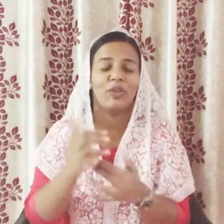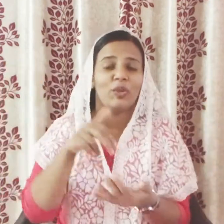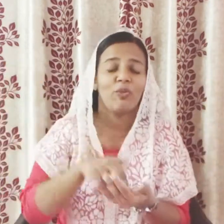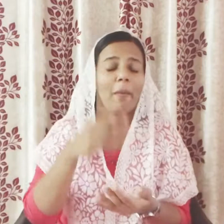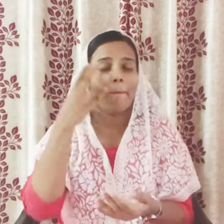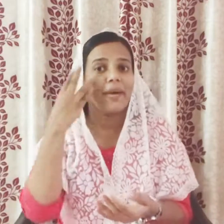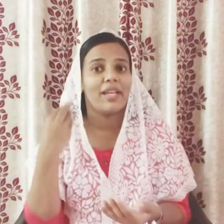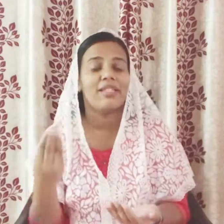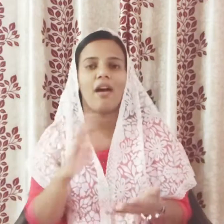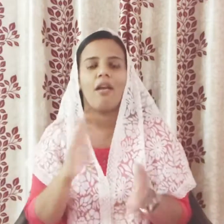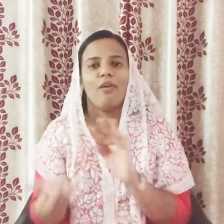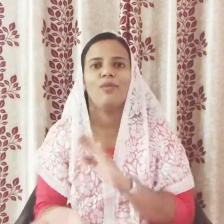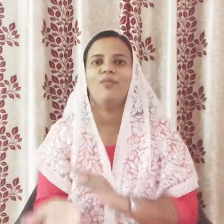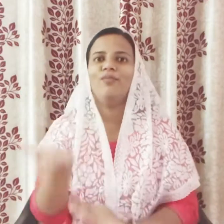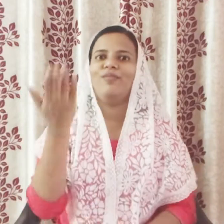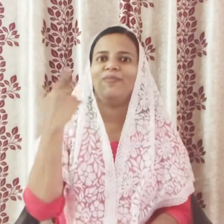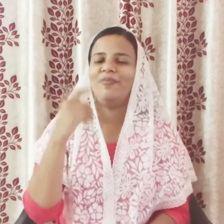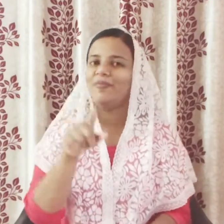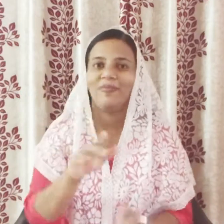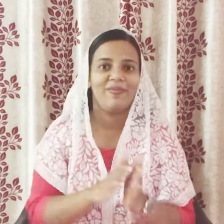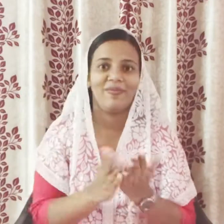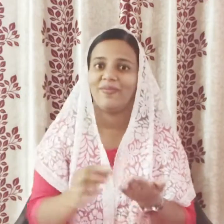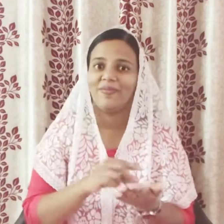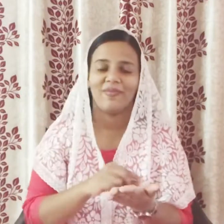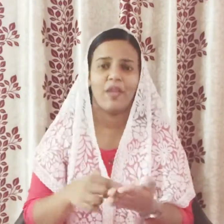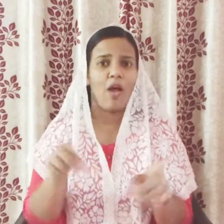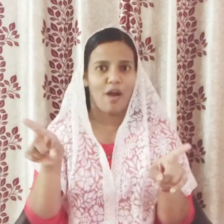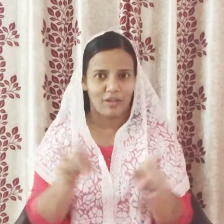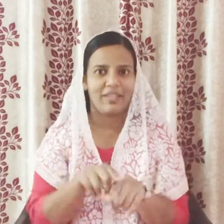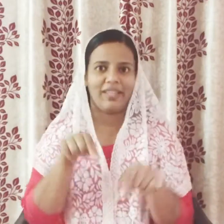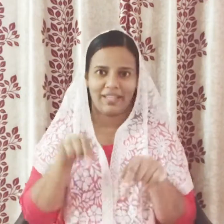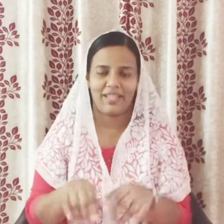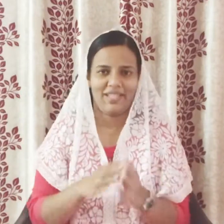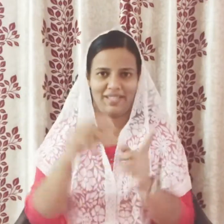നിദ്ര പ്രാപിച്ചോർ ആമേൻ എഴുന്നേൽക്കും. അപ്പം ആ എഴുന്നേൽപ്പിനെ